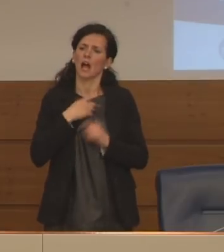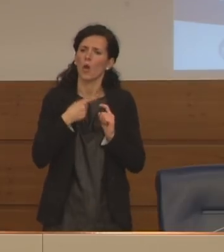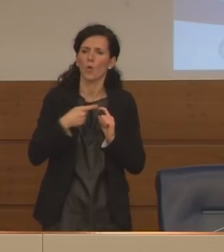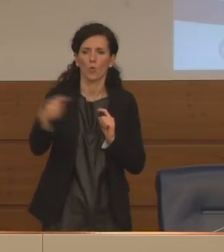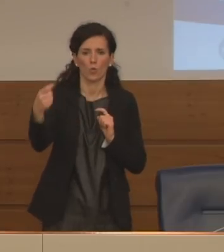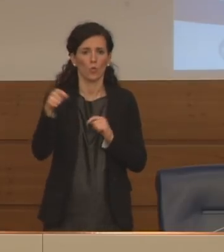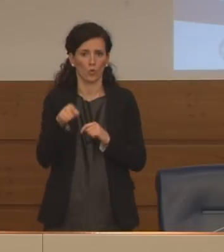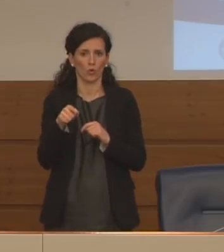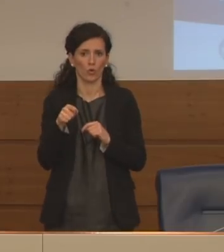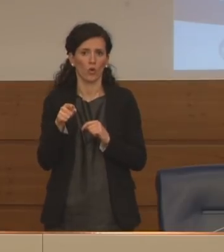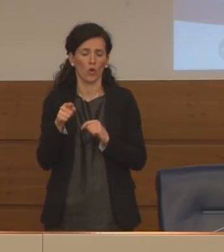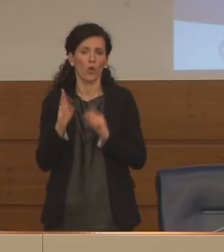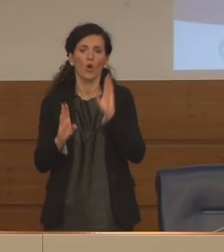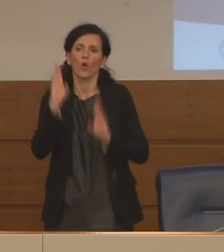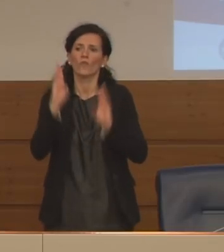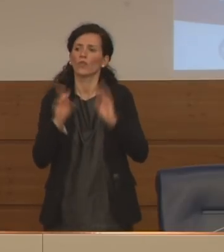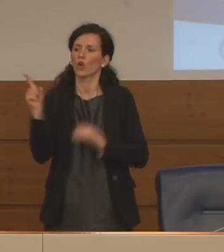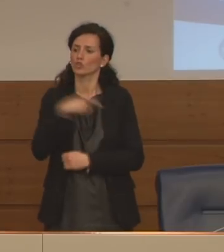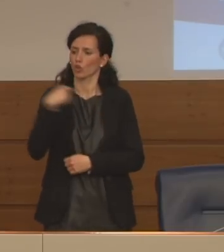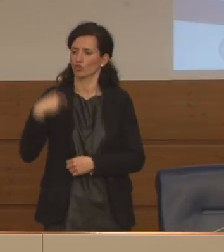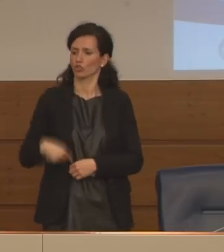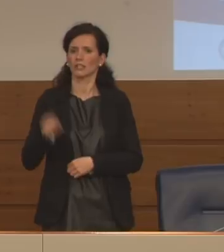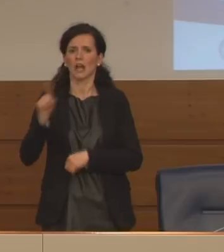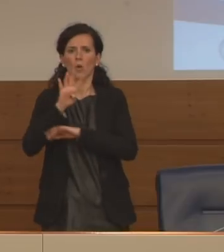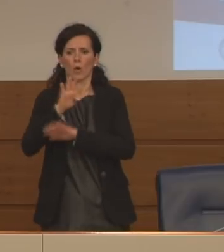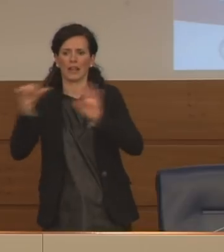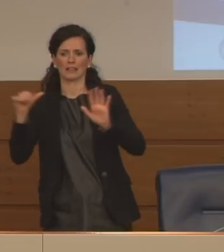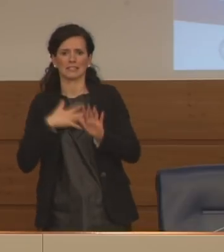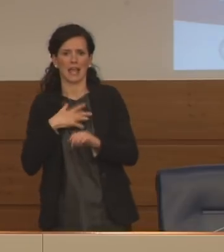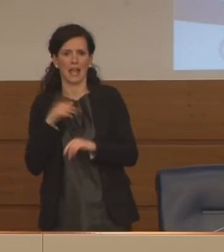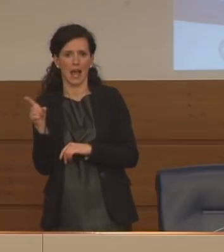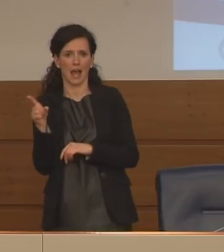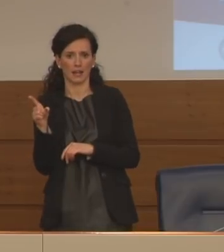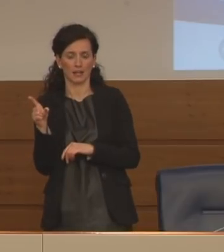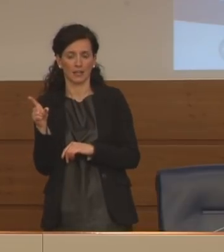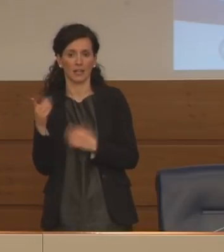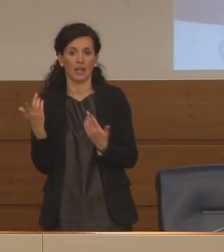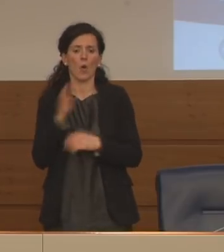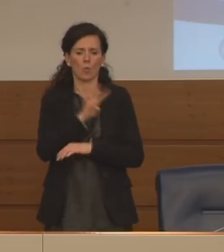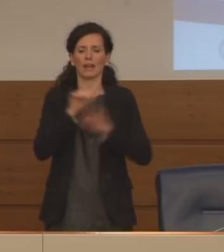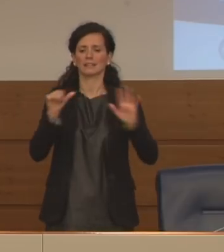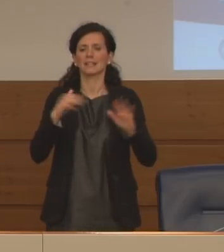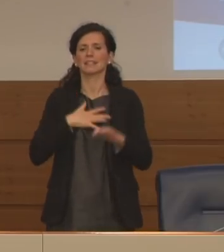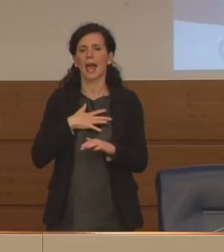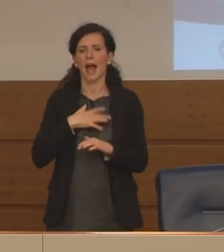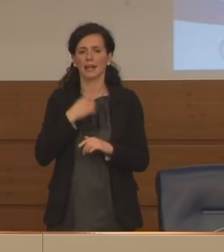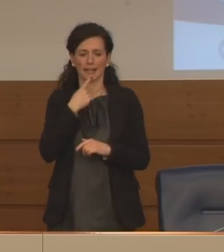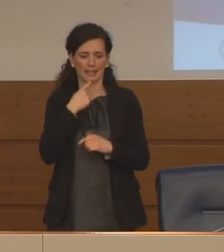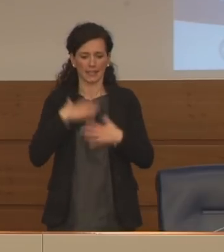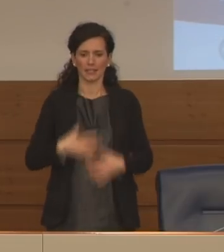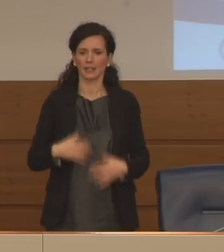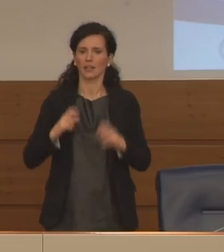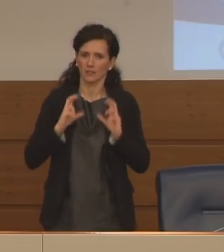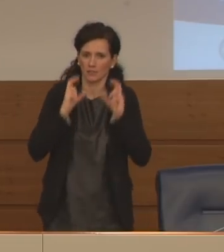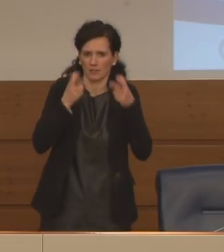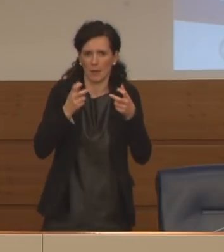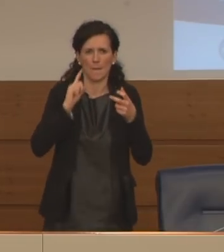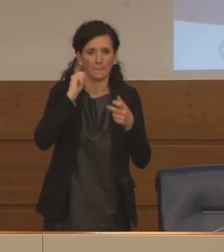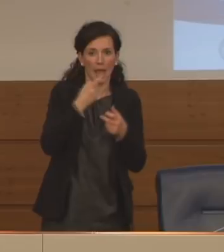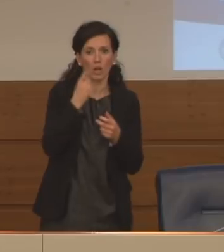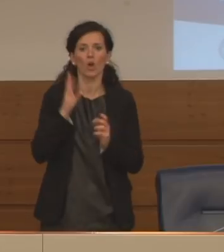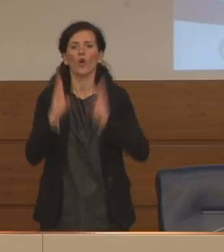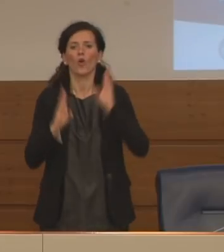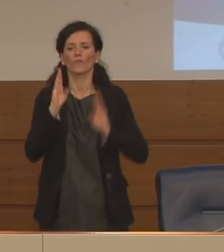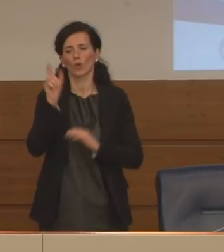46 dei cinesi capite bene che ha 46 anni si reagisce molto meglio rispetto a 63